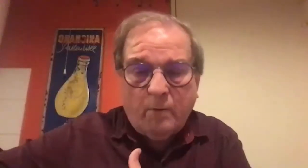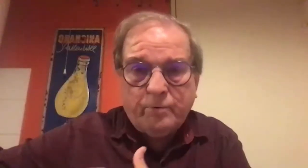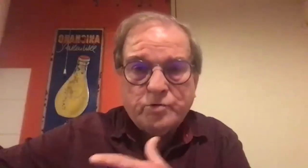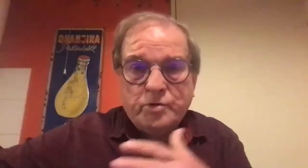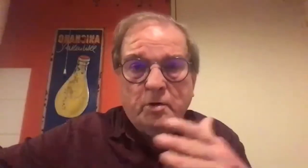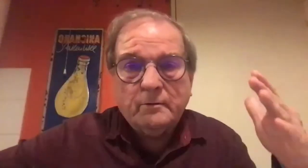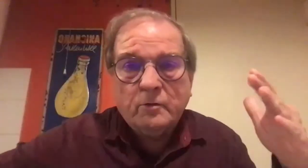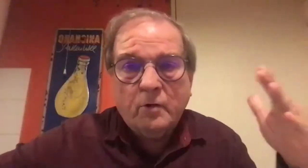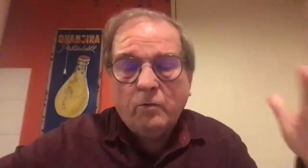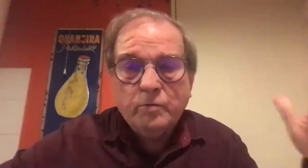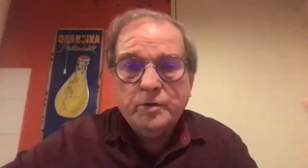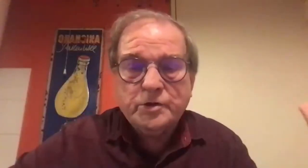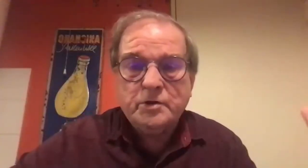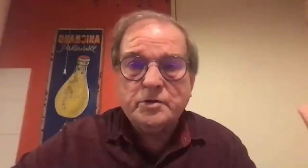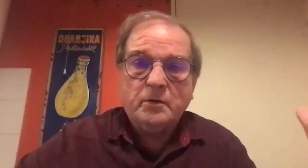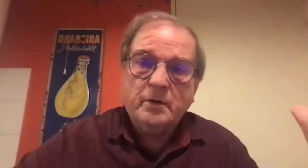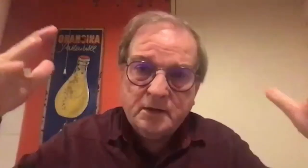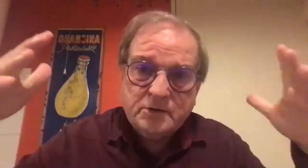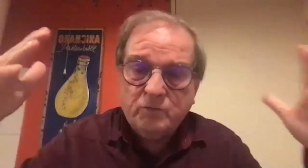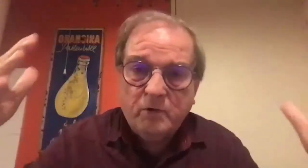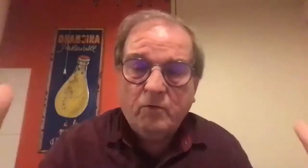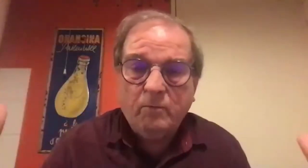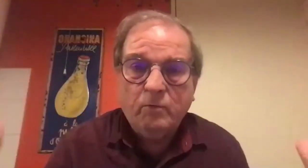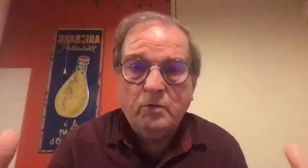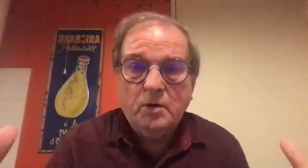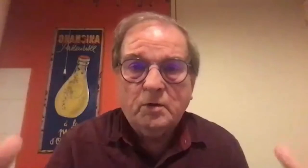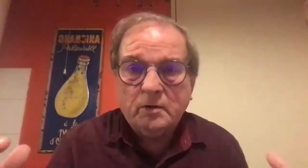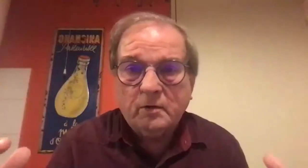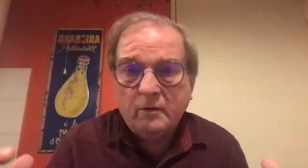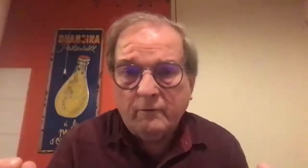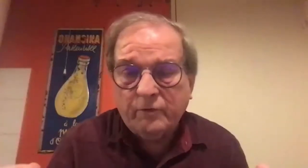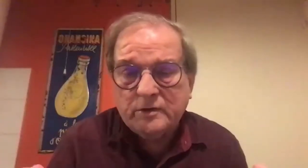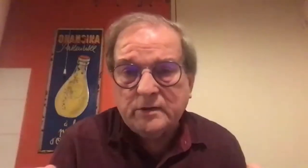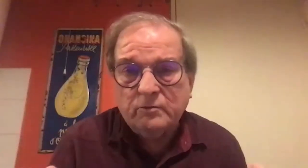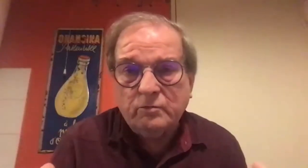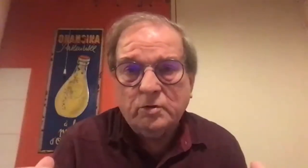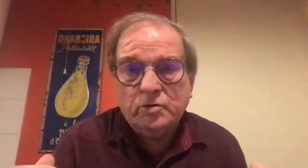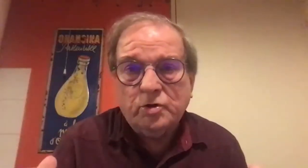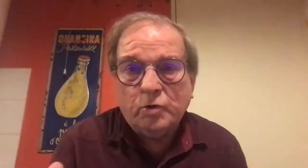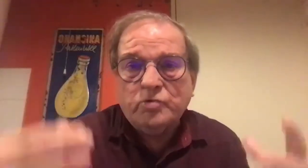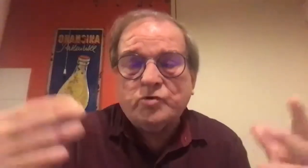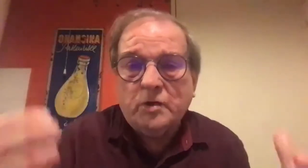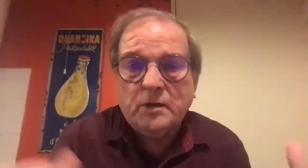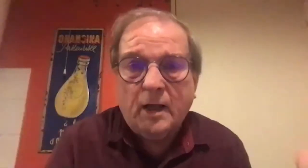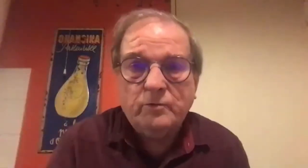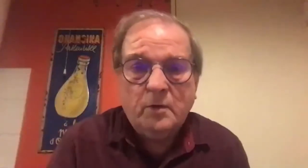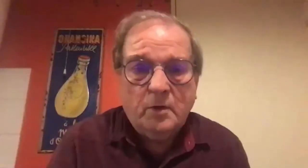os próprios comunistas, né? Esse lugar comum foi sendo